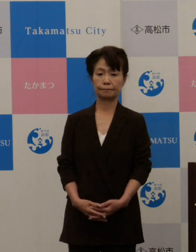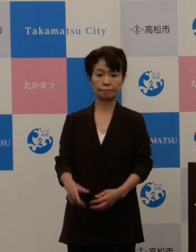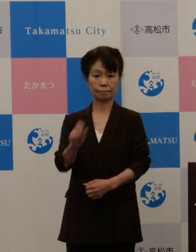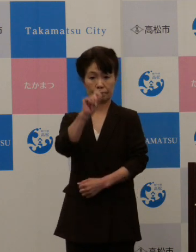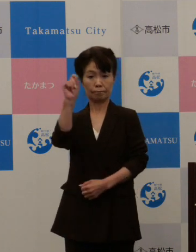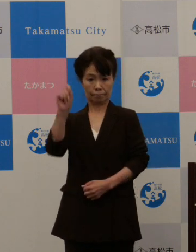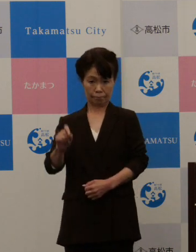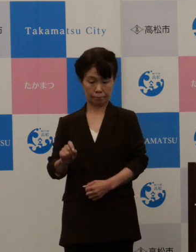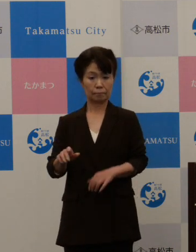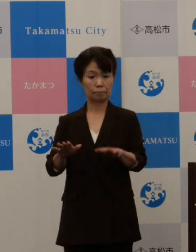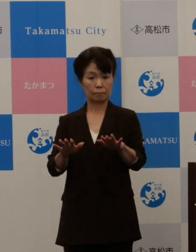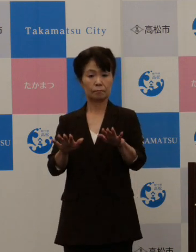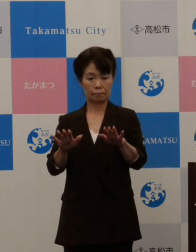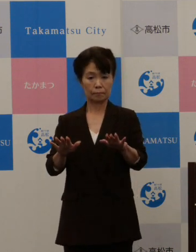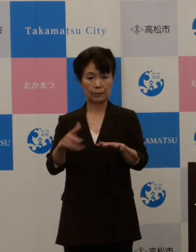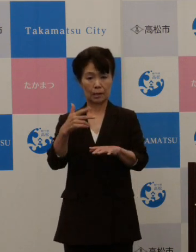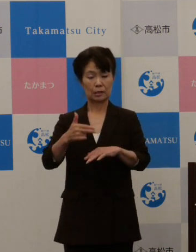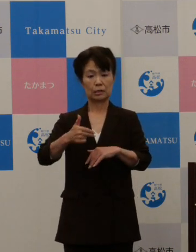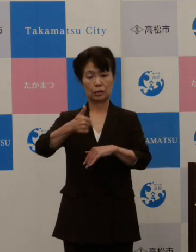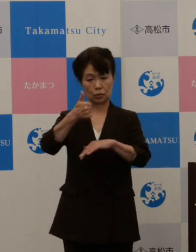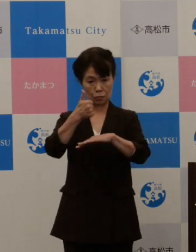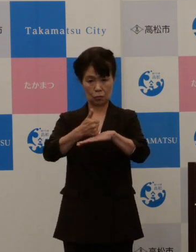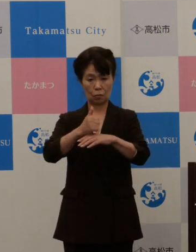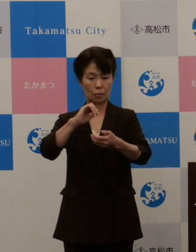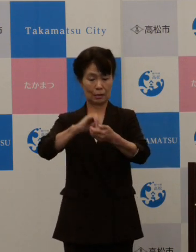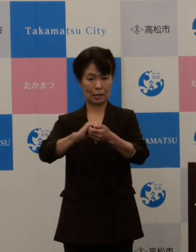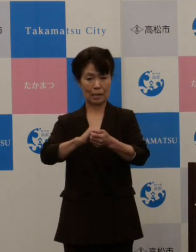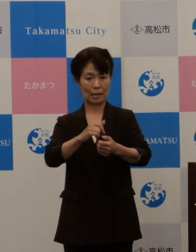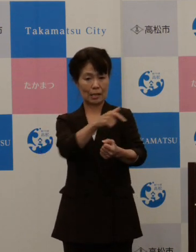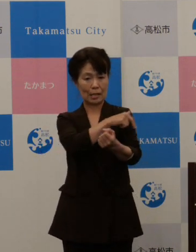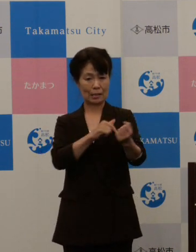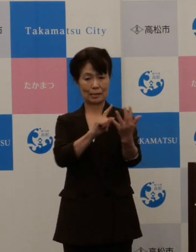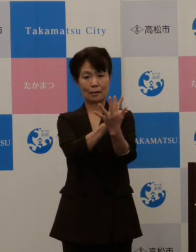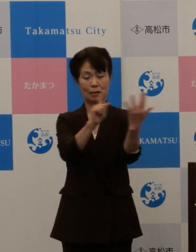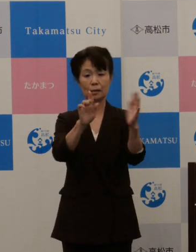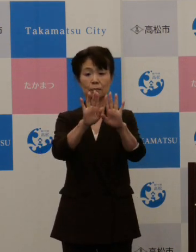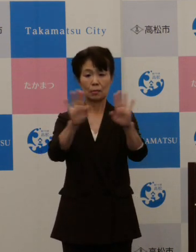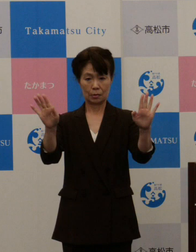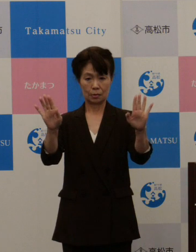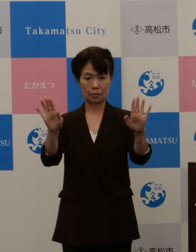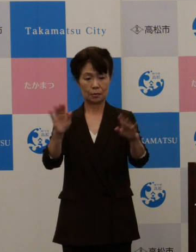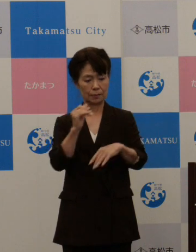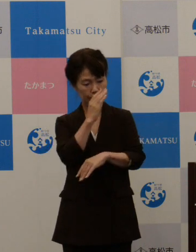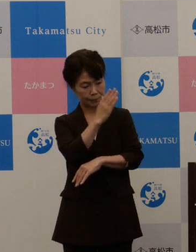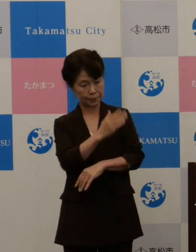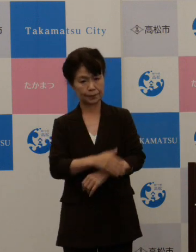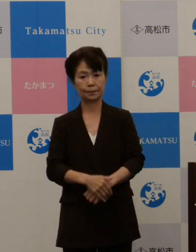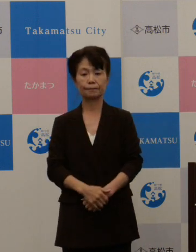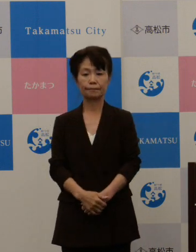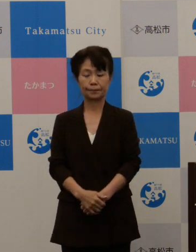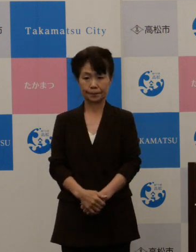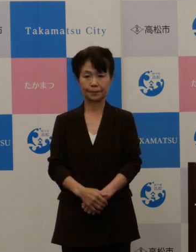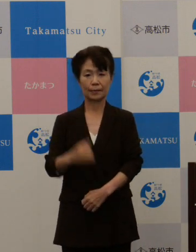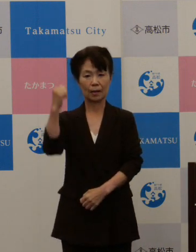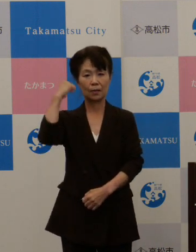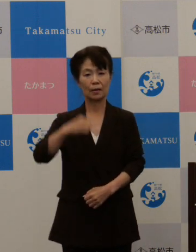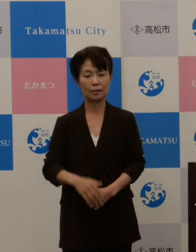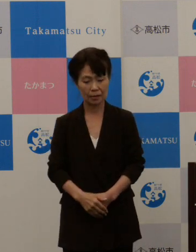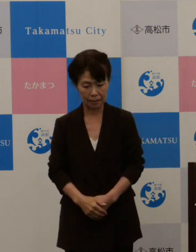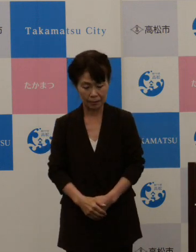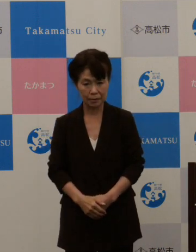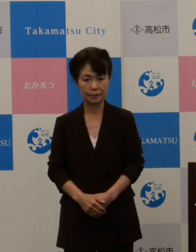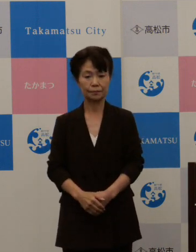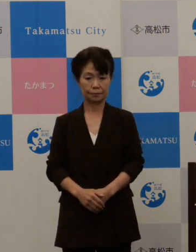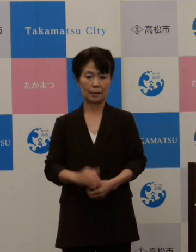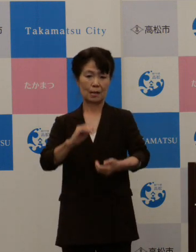それではただいまから市長定例記者会見始めさせていただきます。市長よろしくお願いいたします。 はい、おはようございます。